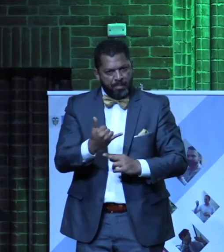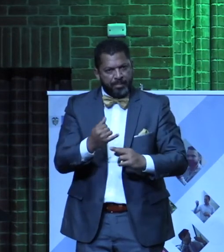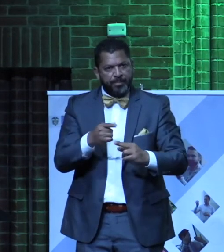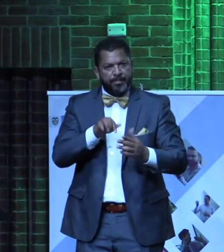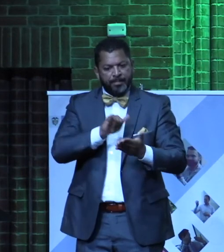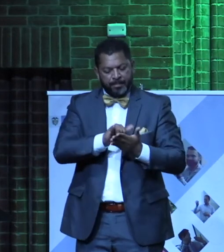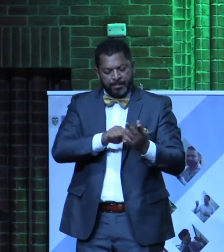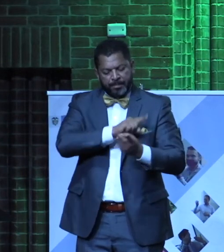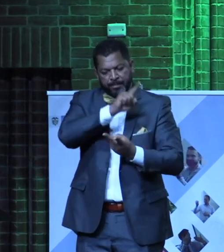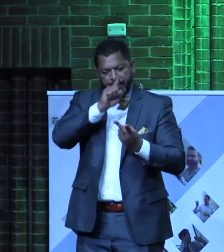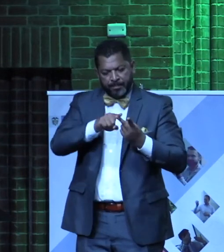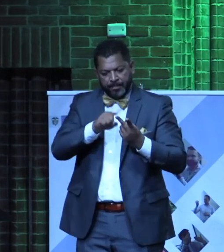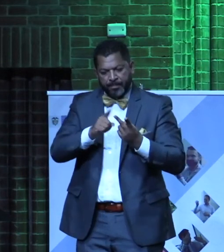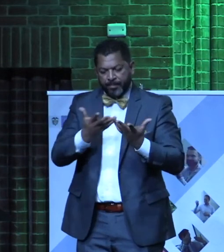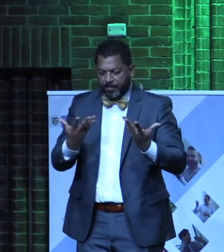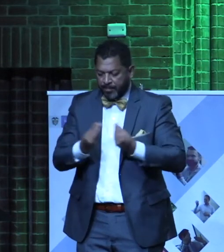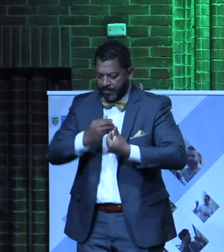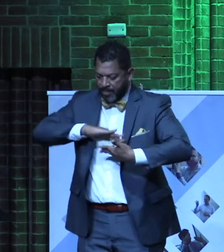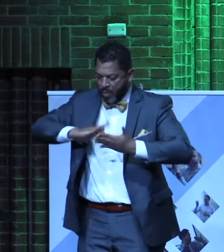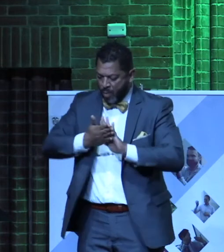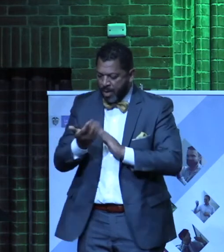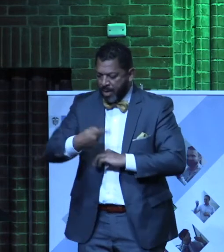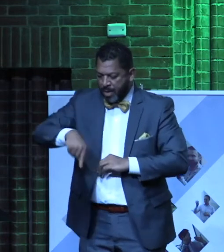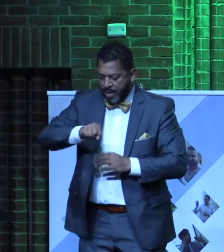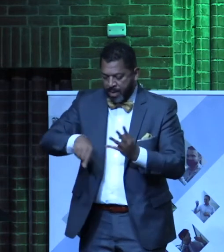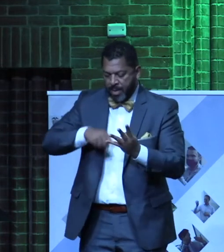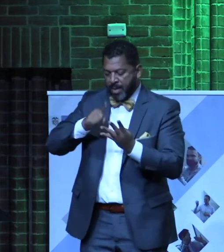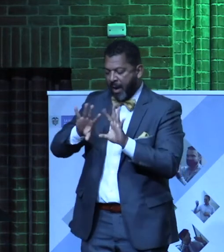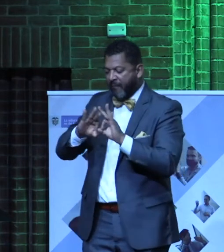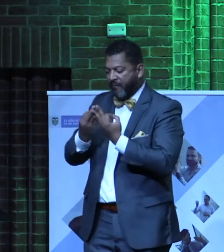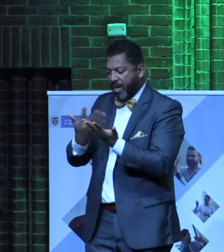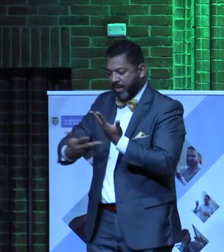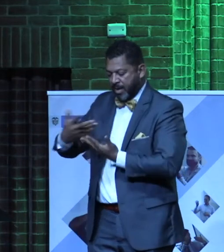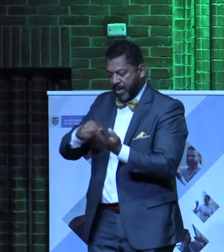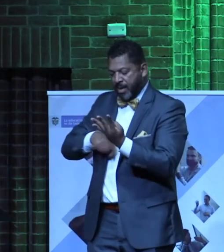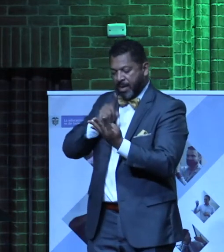junto con la modalidad comunitaria y la modalidad familiar y la